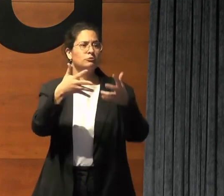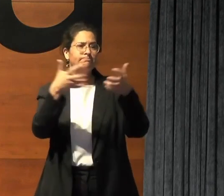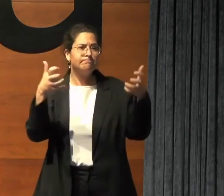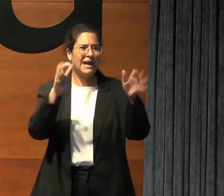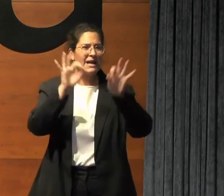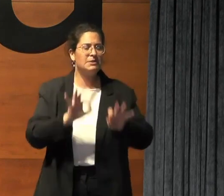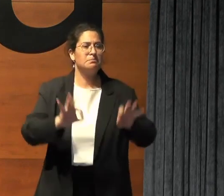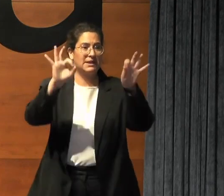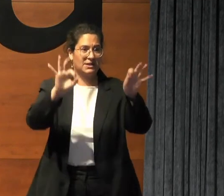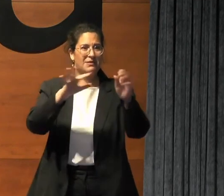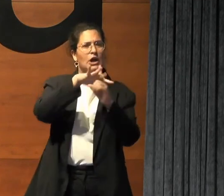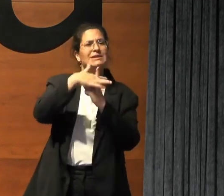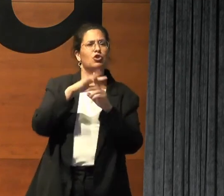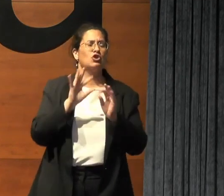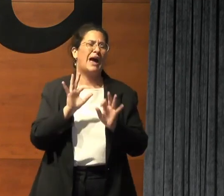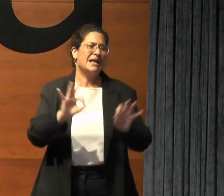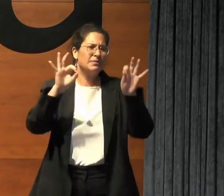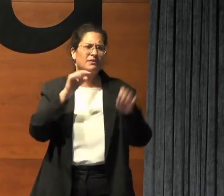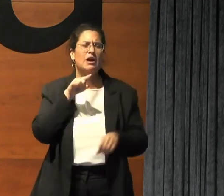Ante la pregunta